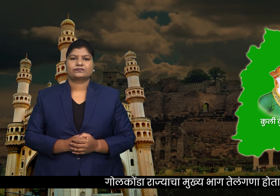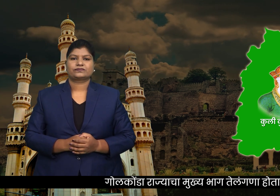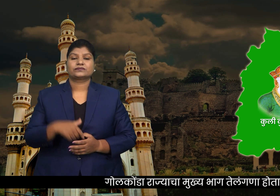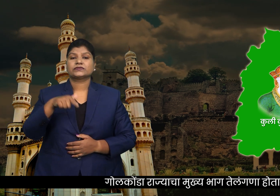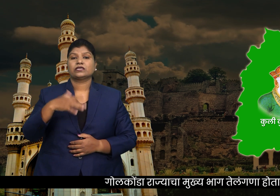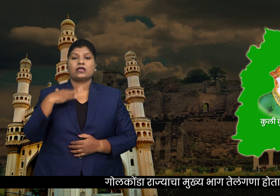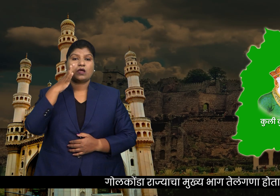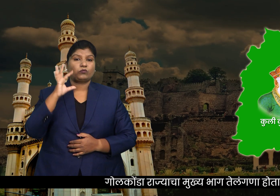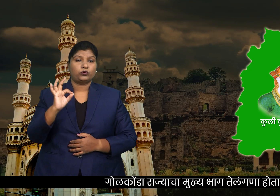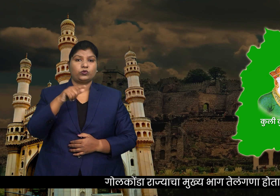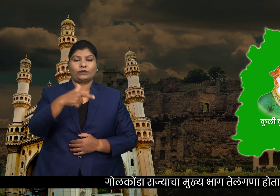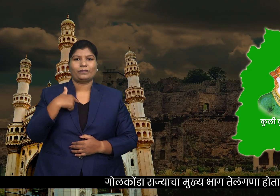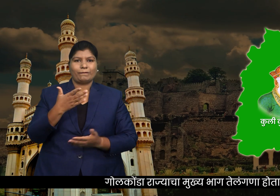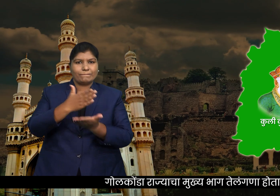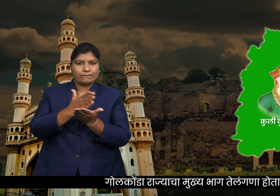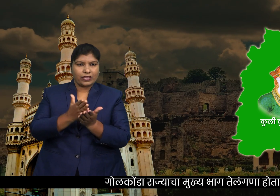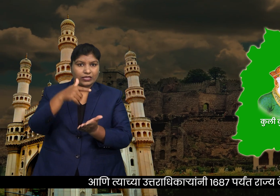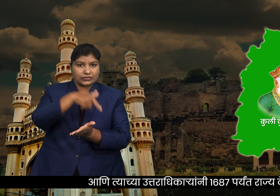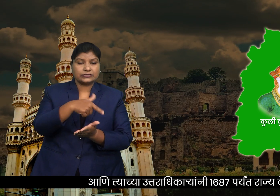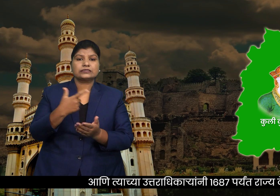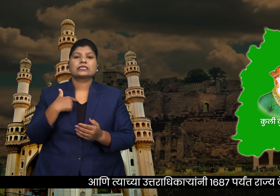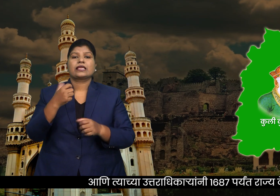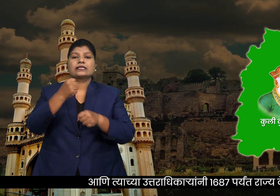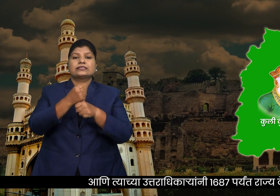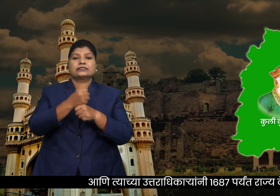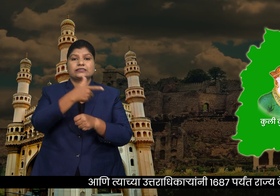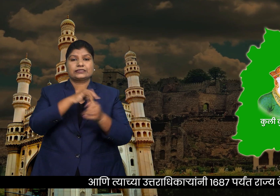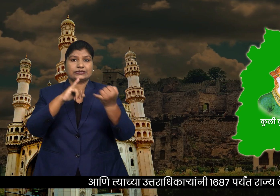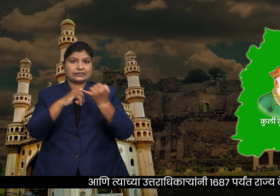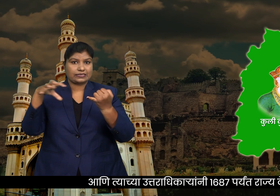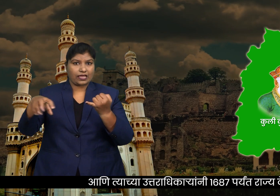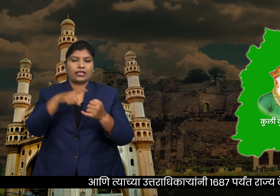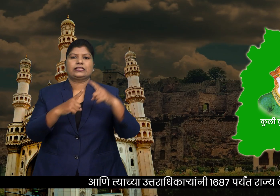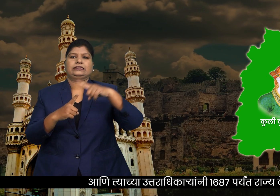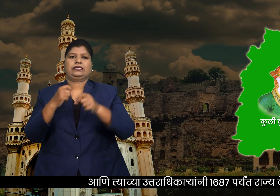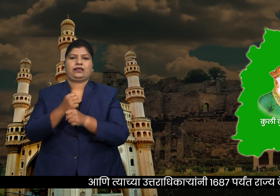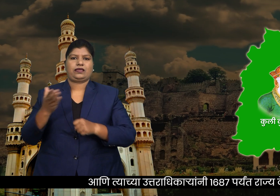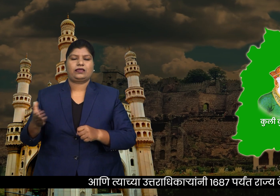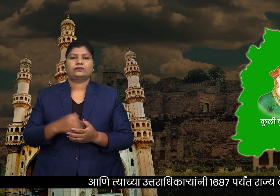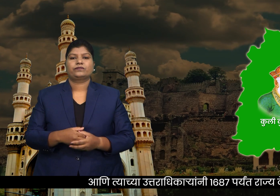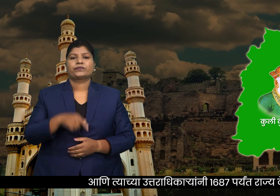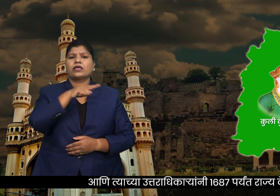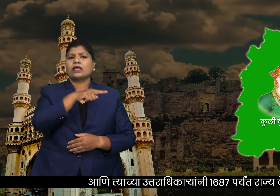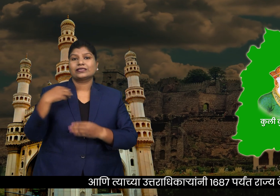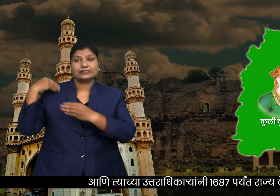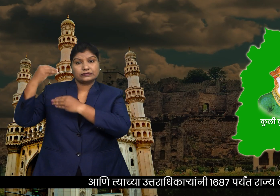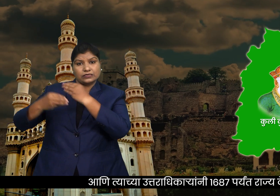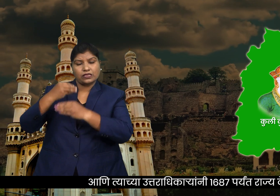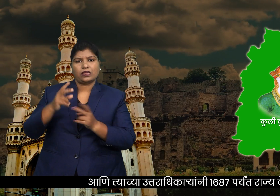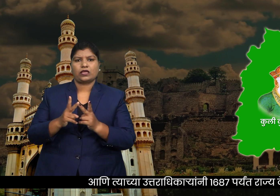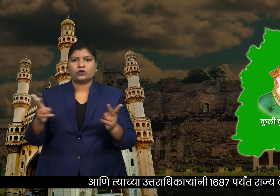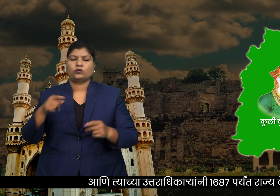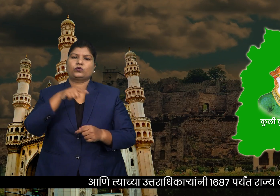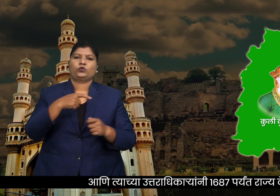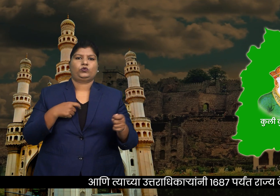गोलकोंडा राज्याचा मुख्य भाग तेलंगणा होता आणि त्याच्या उत्तराधिकाऱ्यांनी 1687 पर्यंत